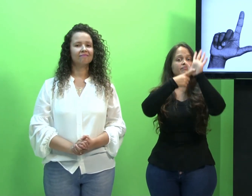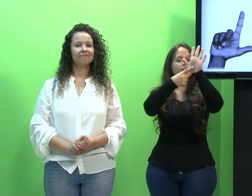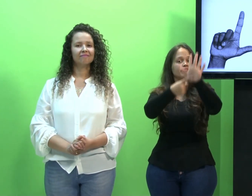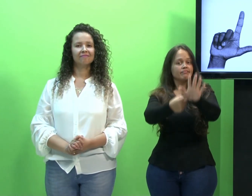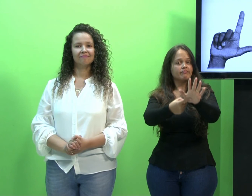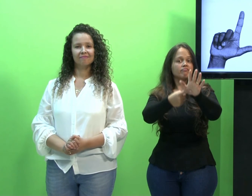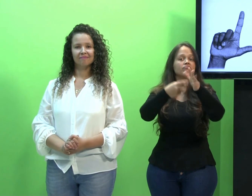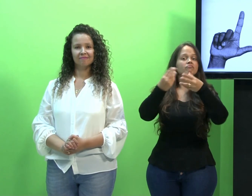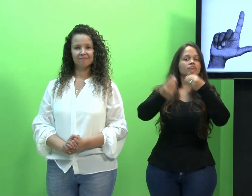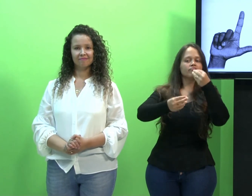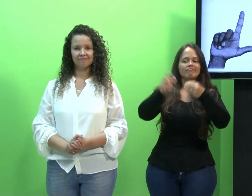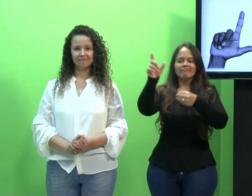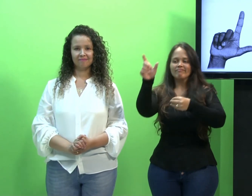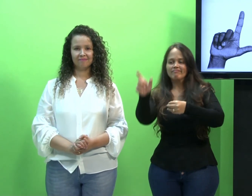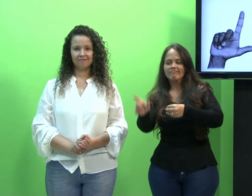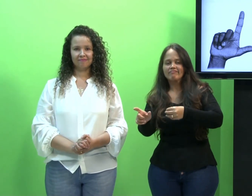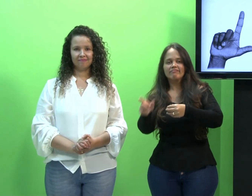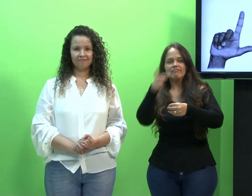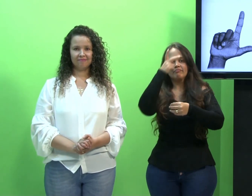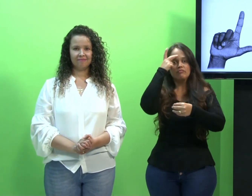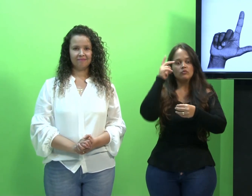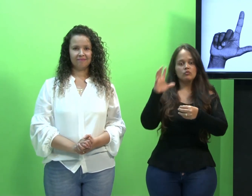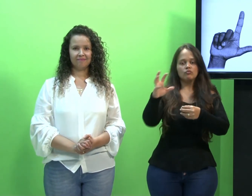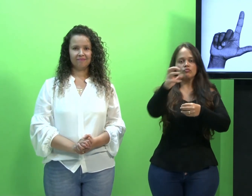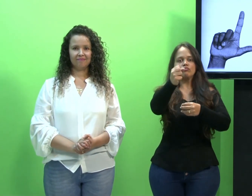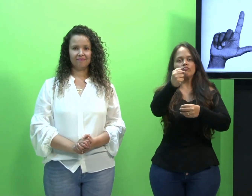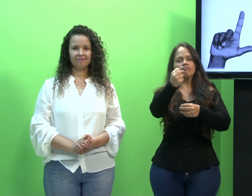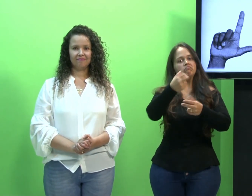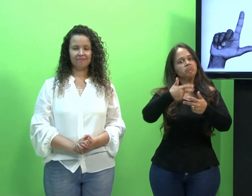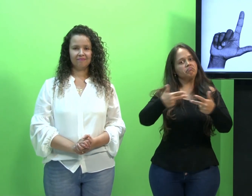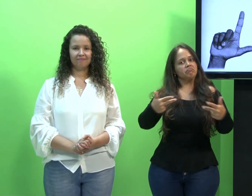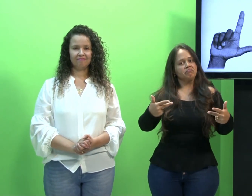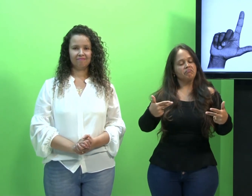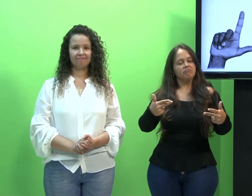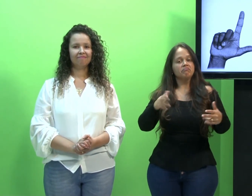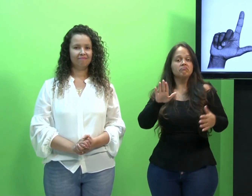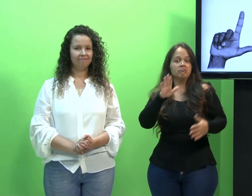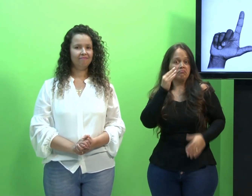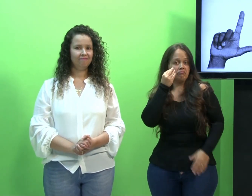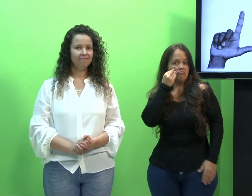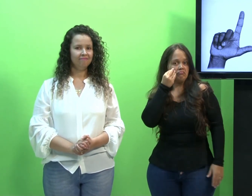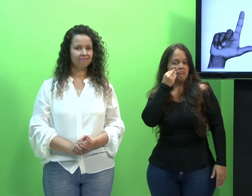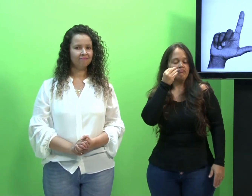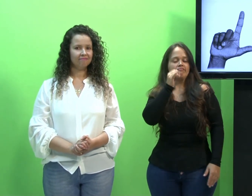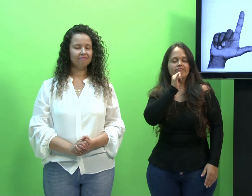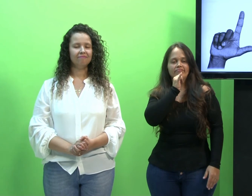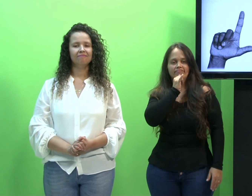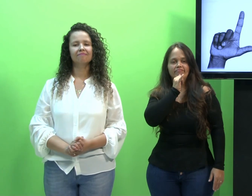representam ações onde uma pessoa está segurando algo. Veja os exemplos.